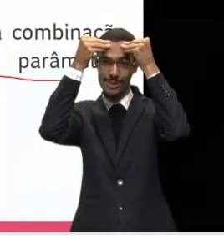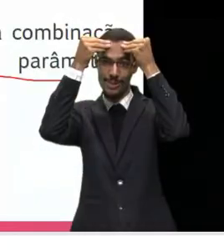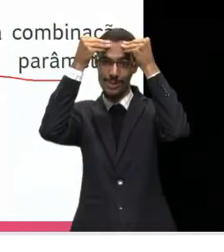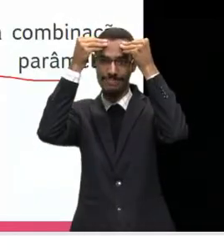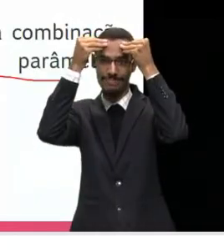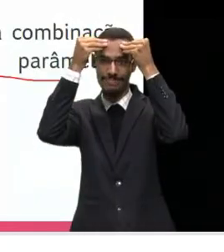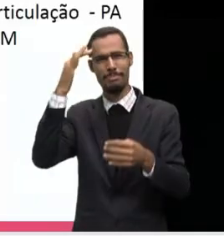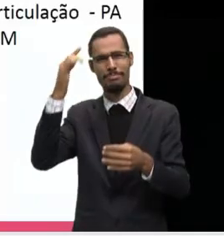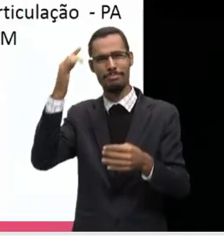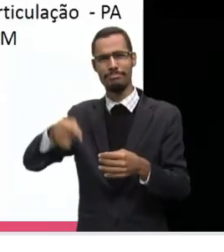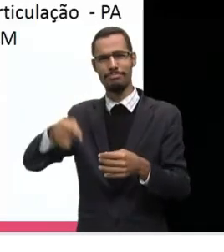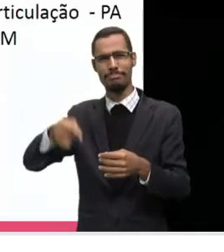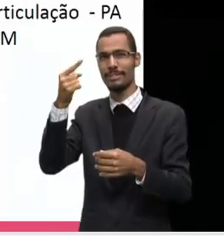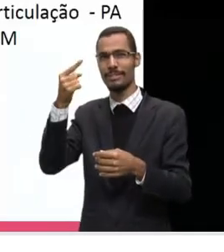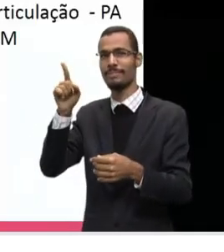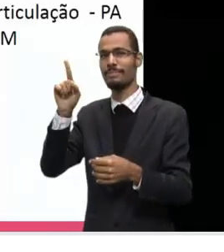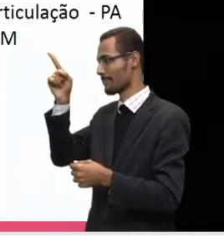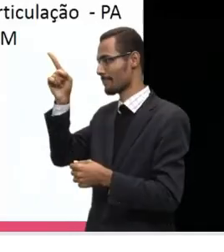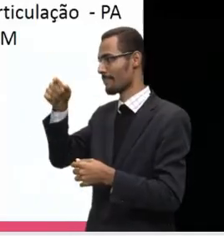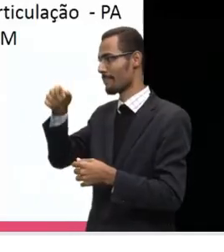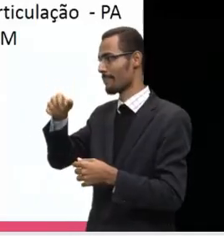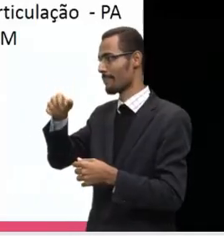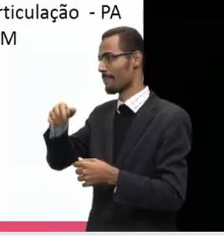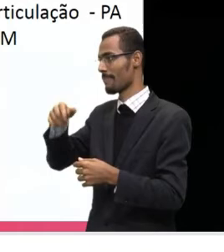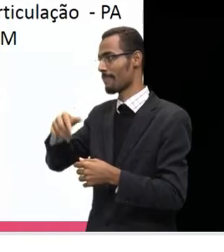Vamos ver o primeiro parâmetro.